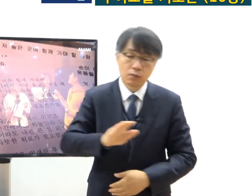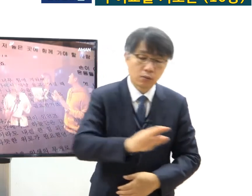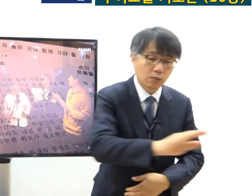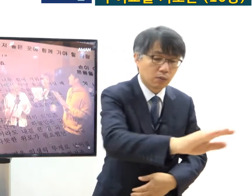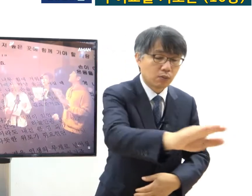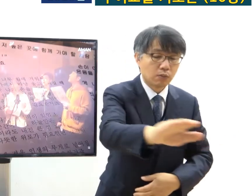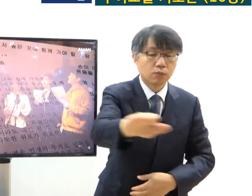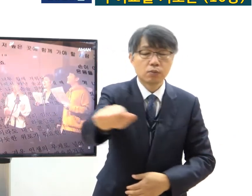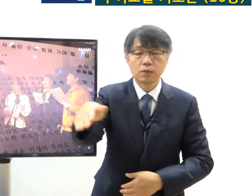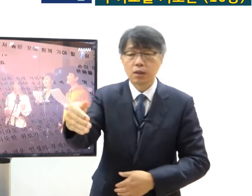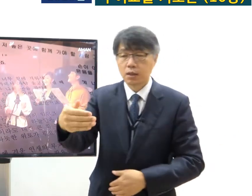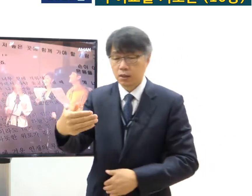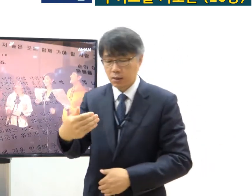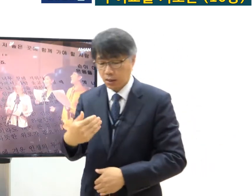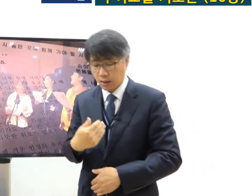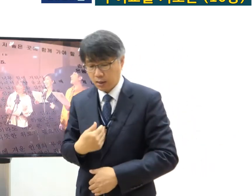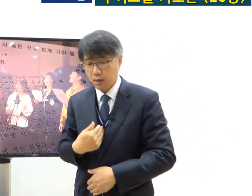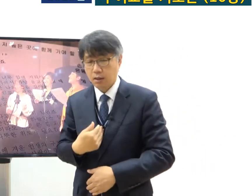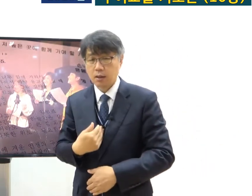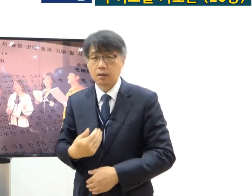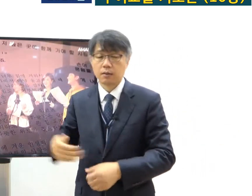바로 우리들의